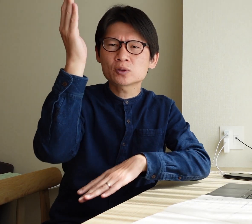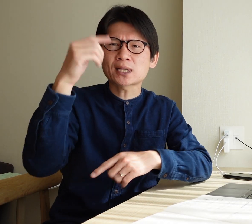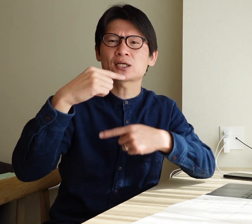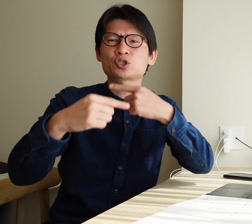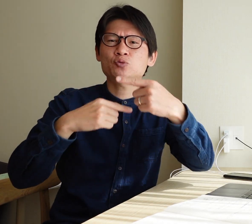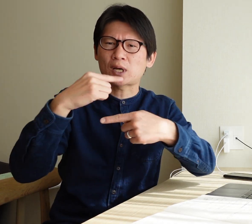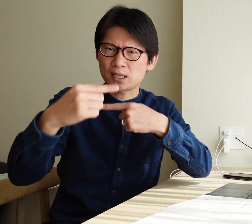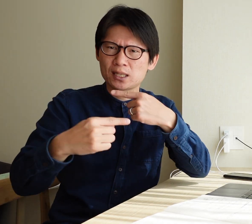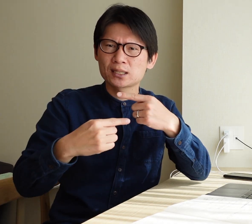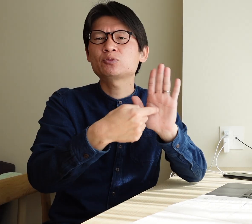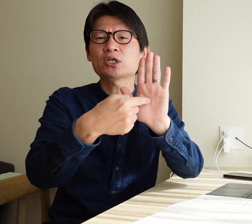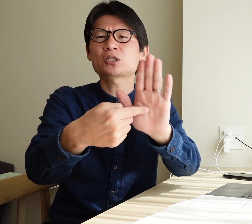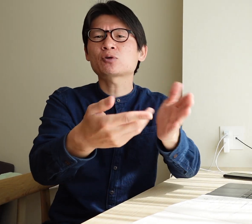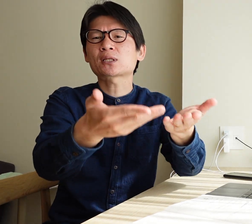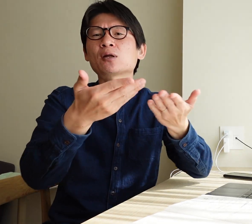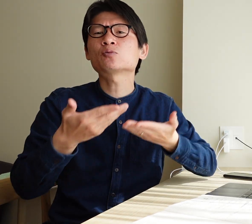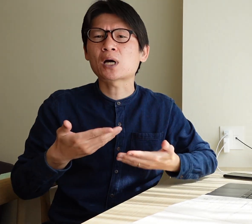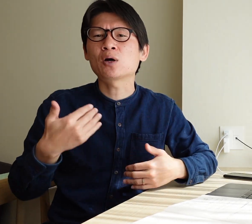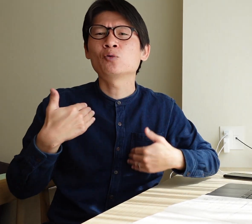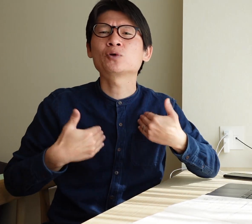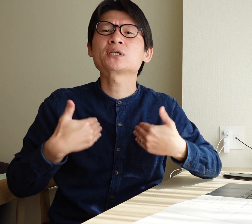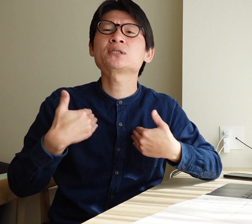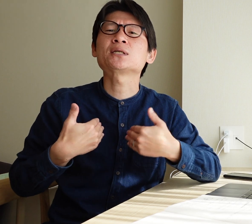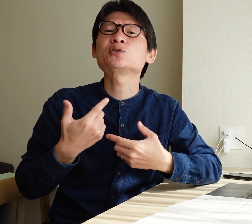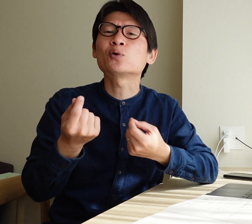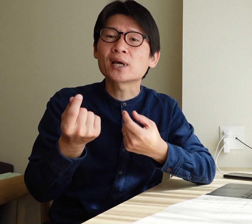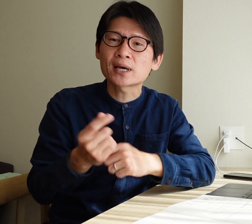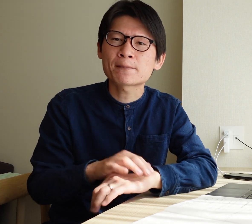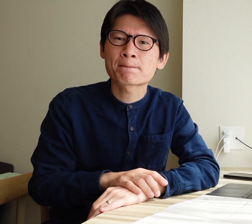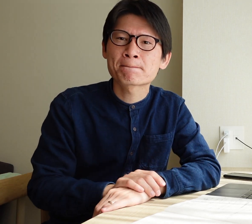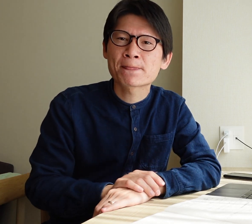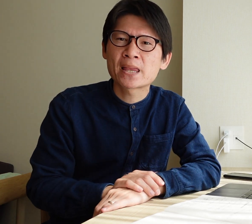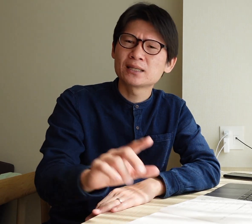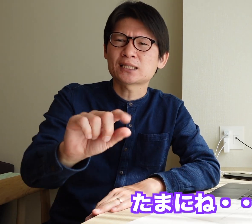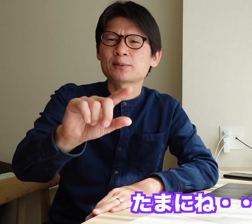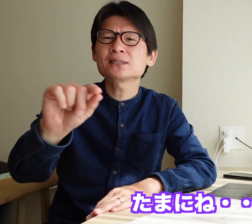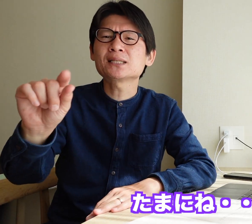な手話、示してくれてるのは嬉しいですよね。たまにね、